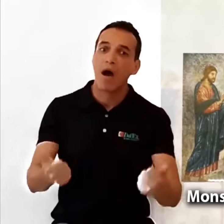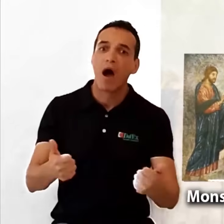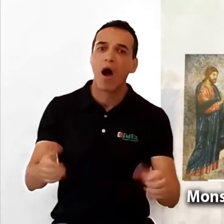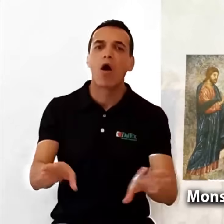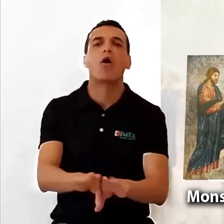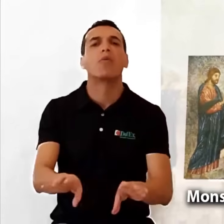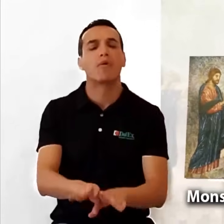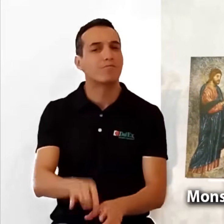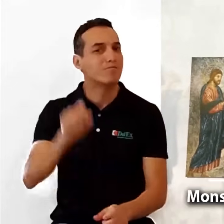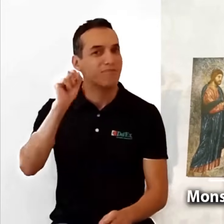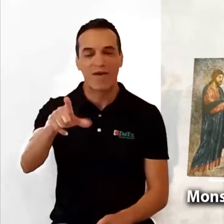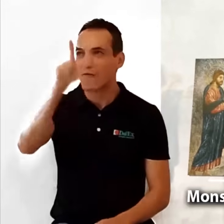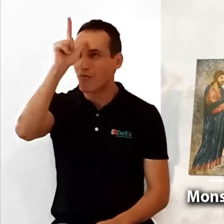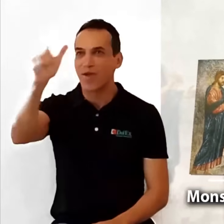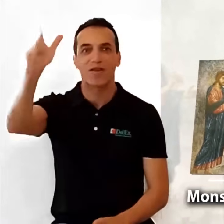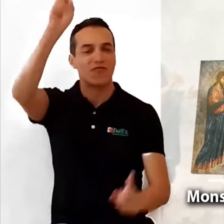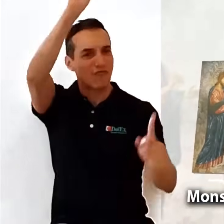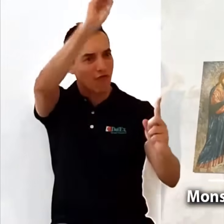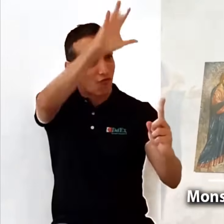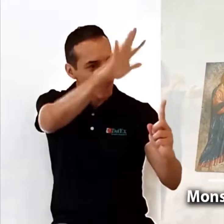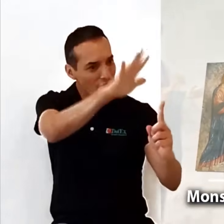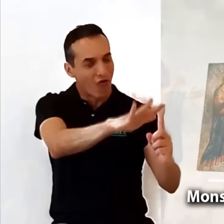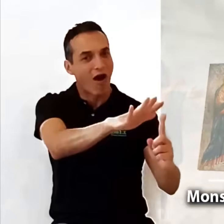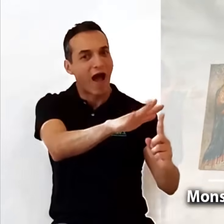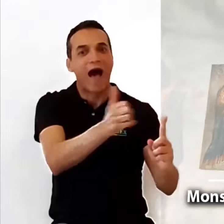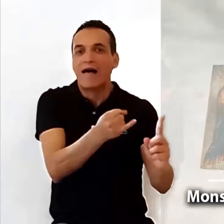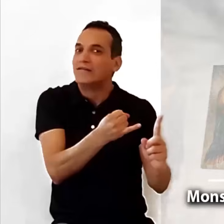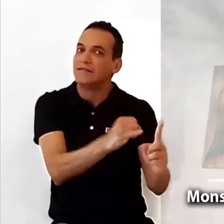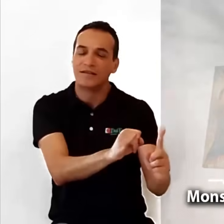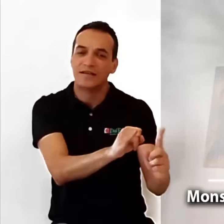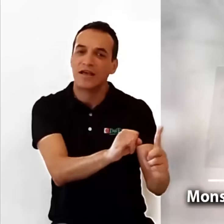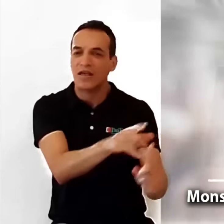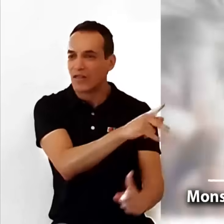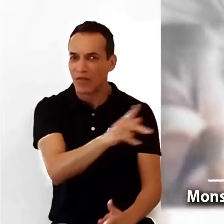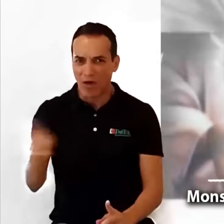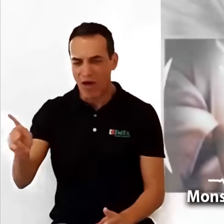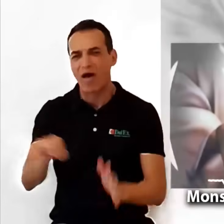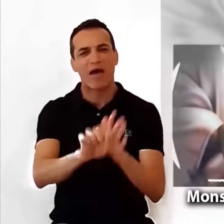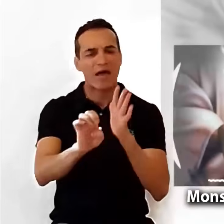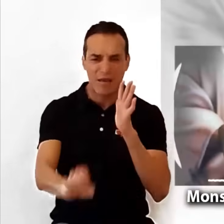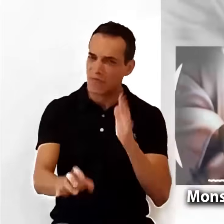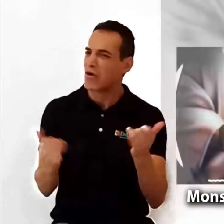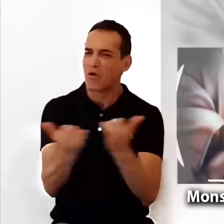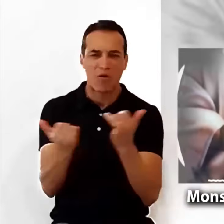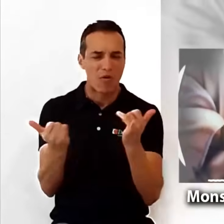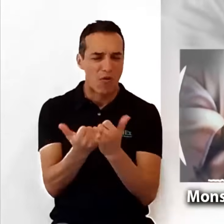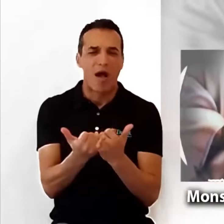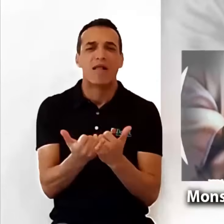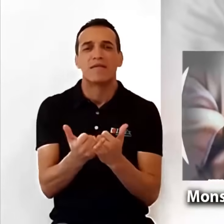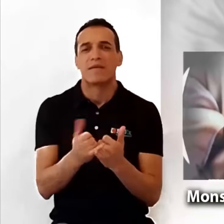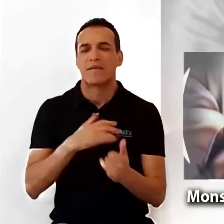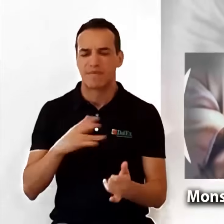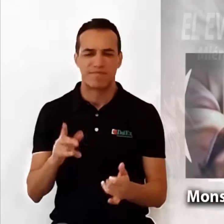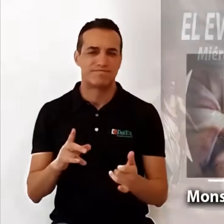del Espíritu. Todos hemos experimentado en los conflictos más angustiosos que de repente